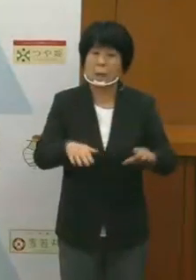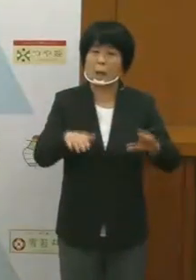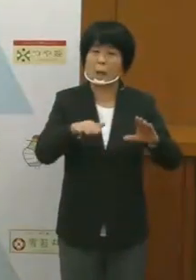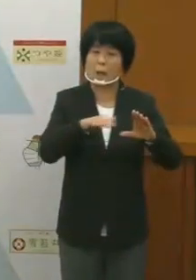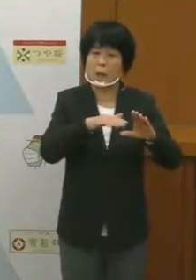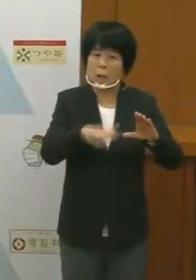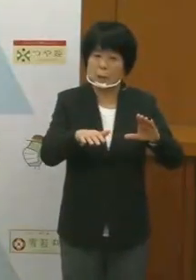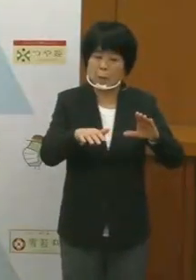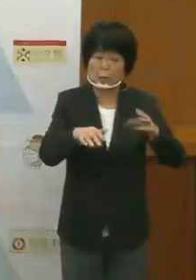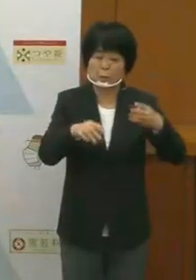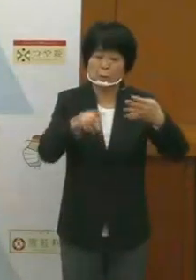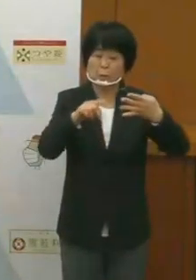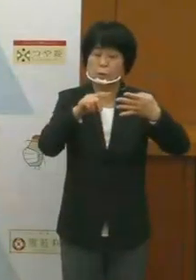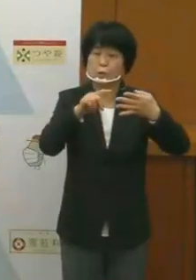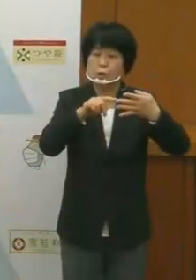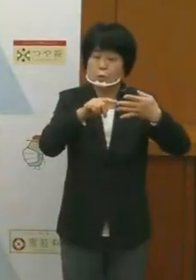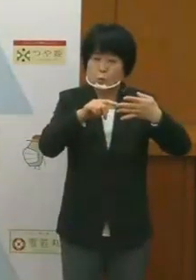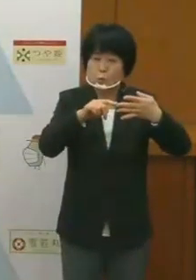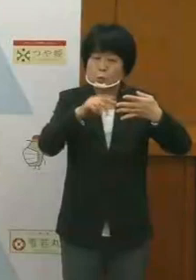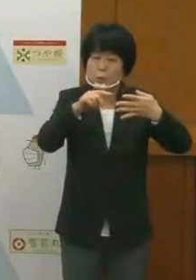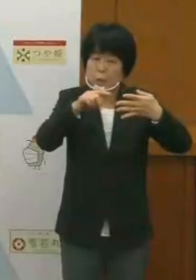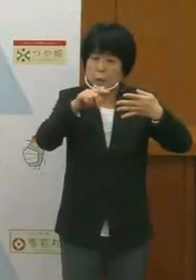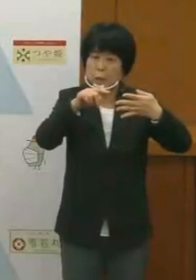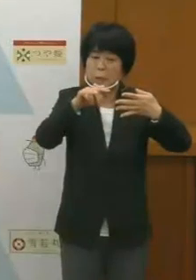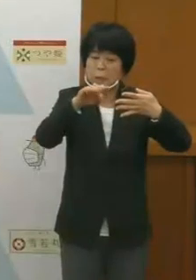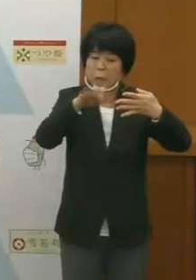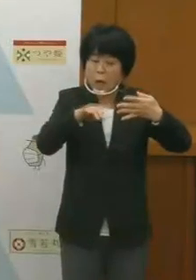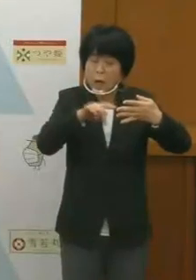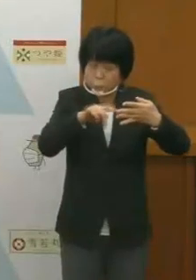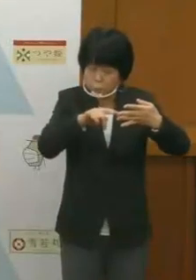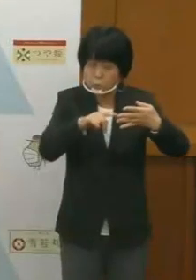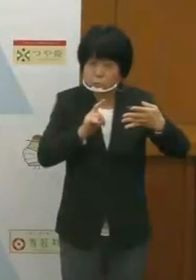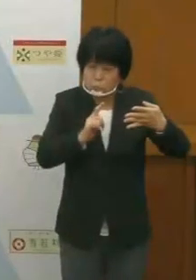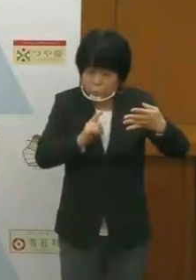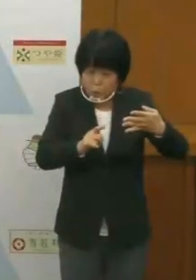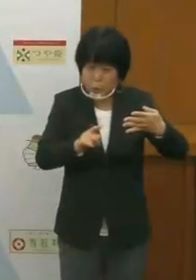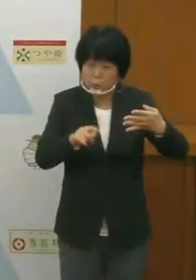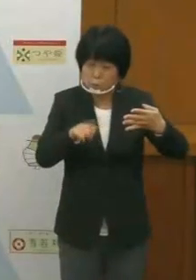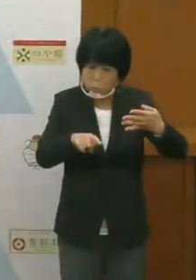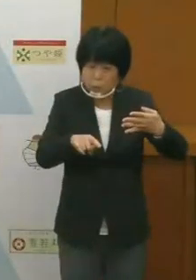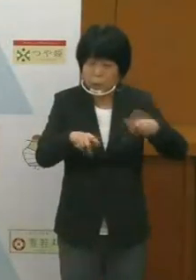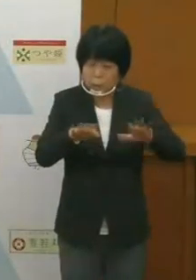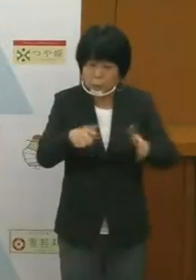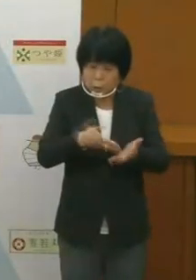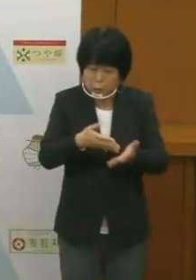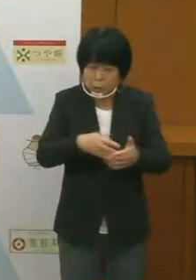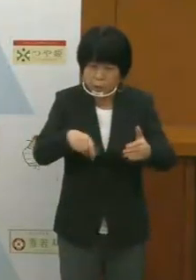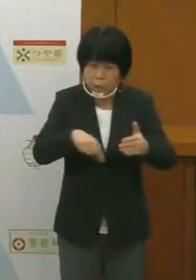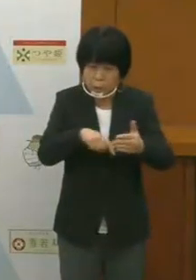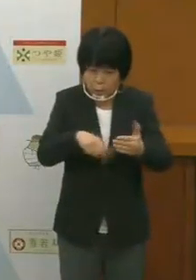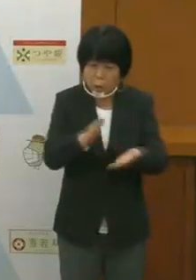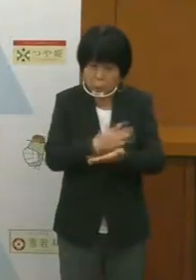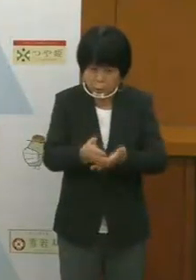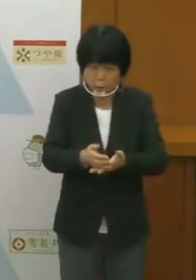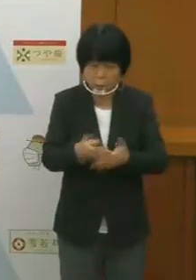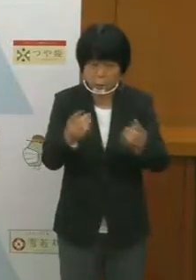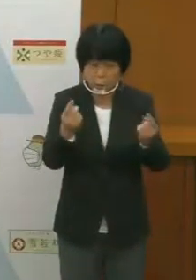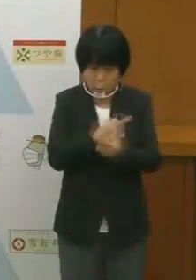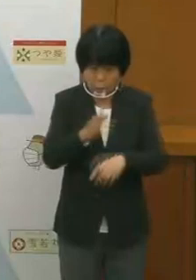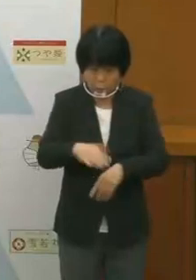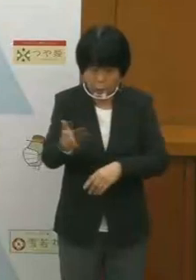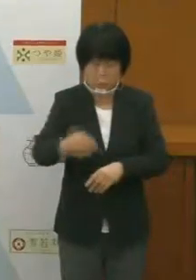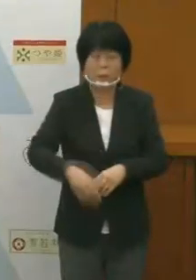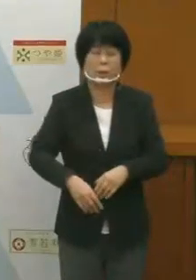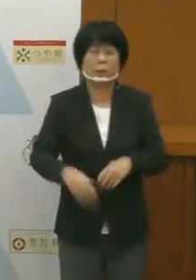ますと、いうことを受けて、今のおっしゃられたご判断が今後変わるというような可能性はございましょうか。 そうです